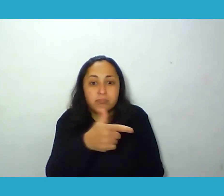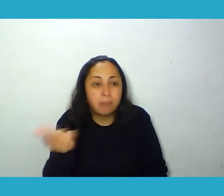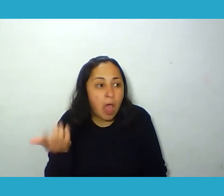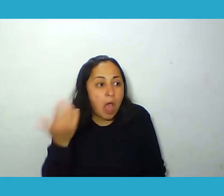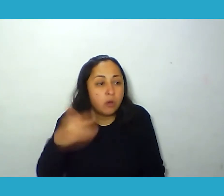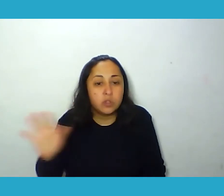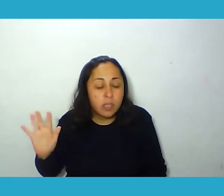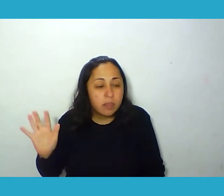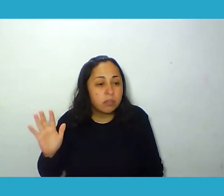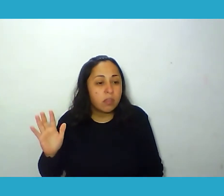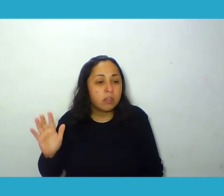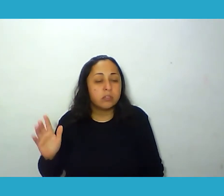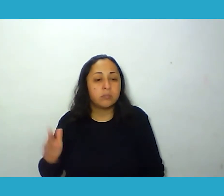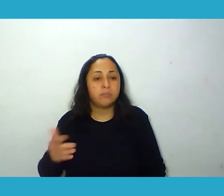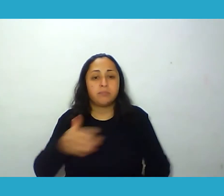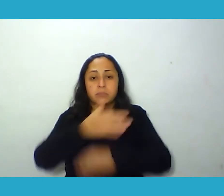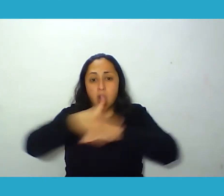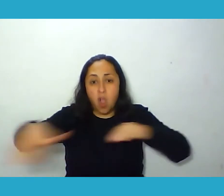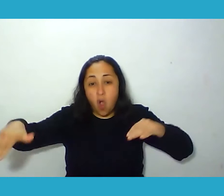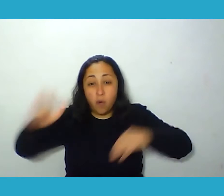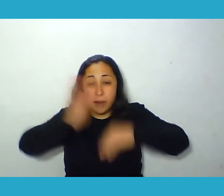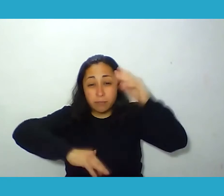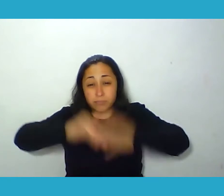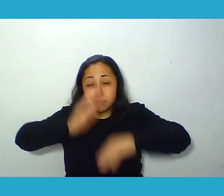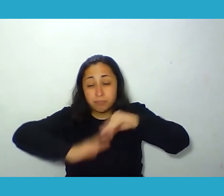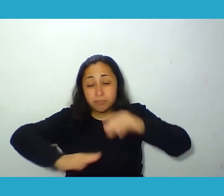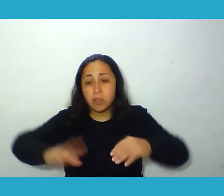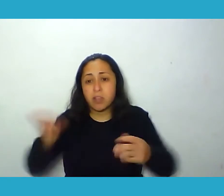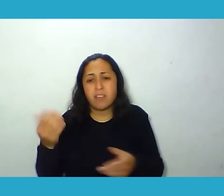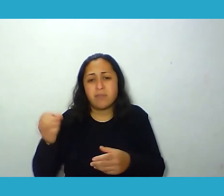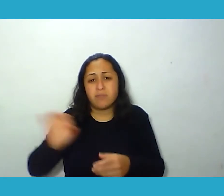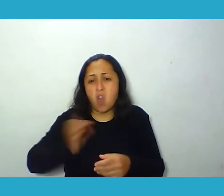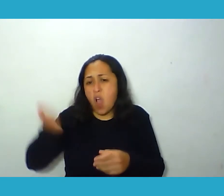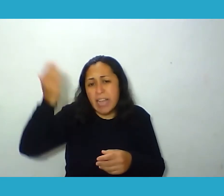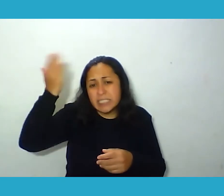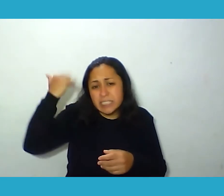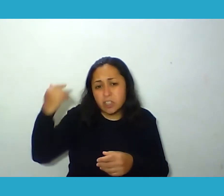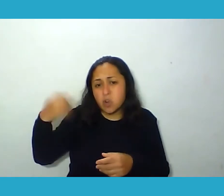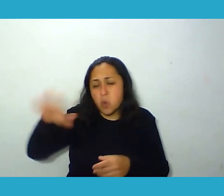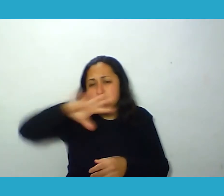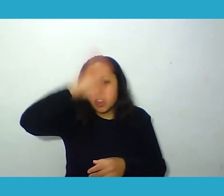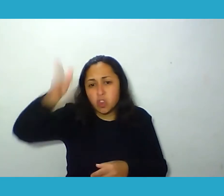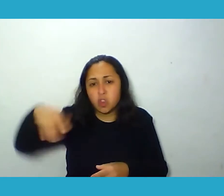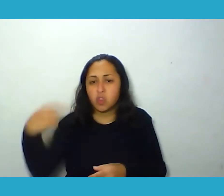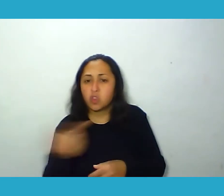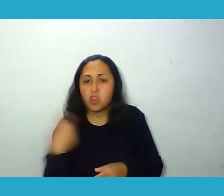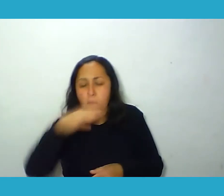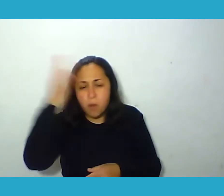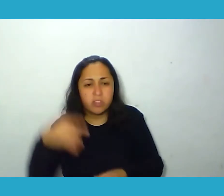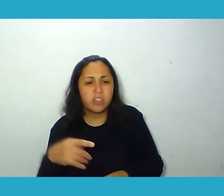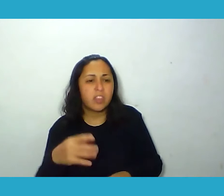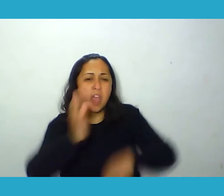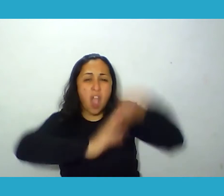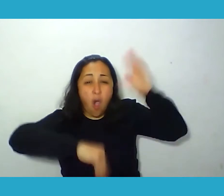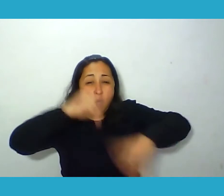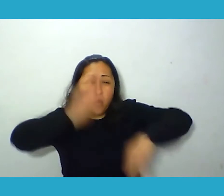esta obra pasará por patios y casas de vecinos, de nuestros ancestros, pájaros, insectos, etcétera, de nuestro monte. No queremos esta mega obra